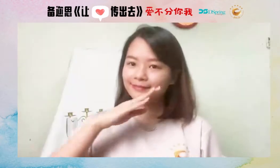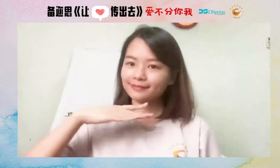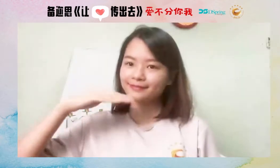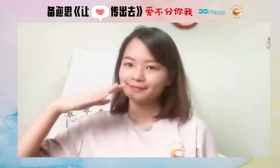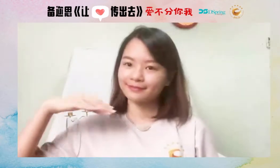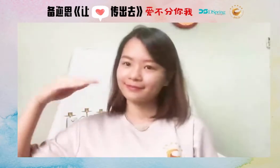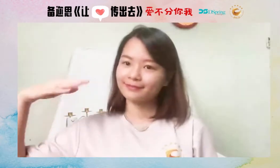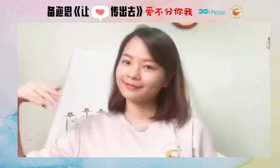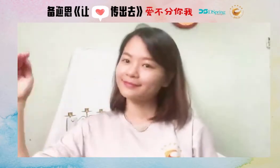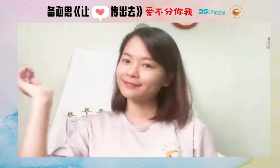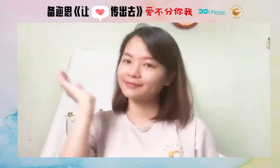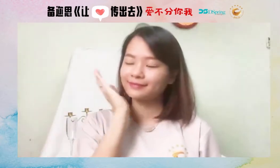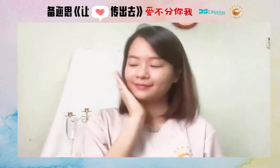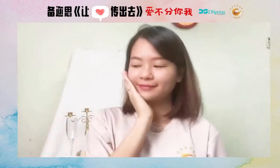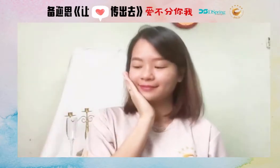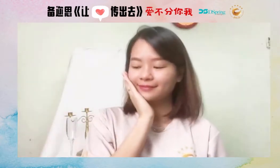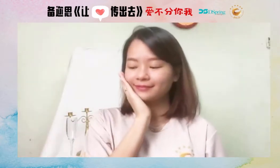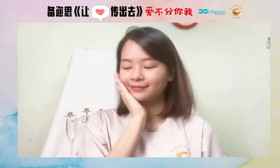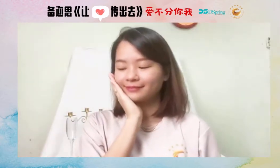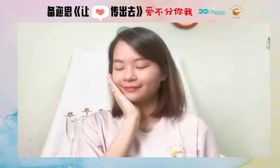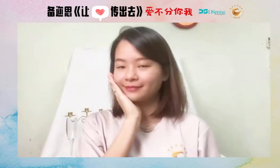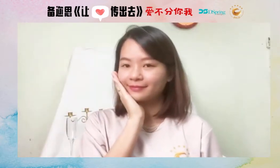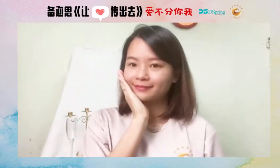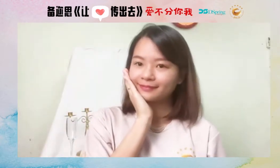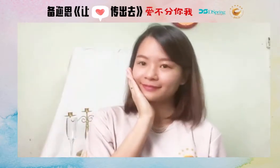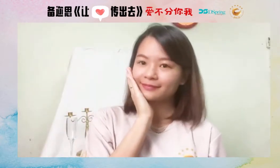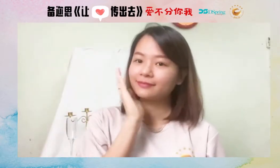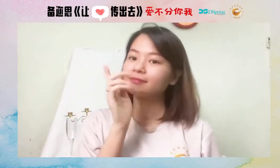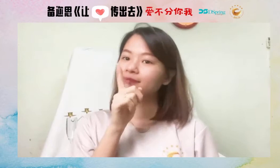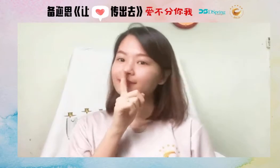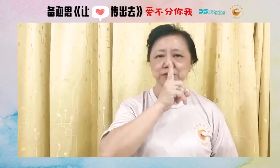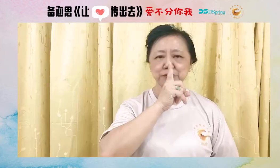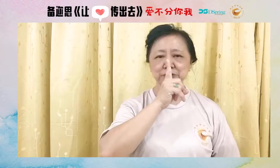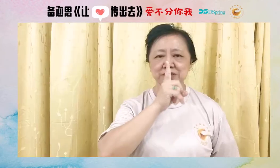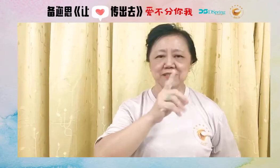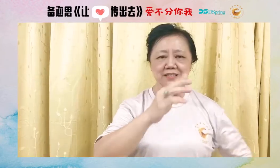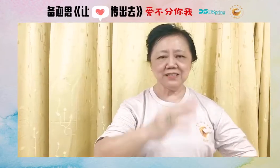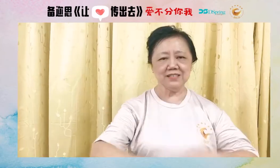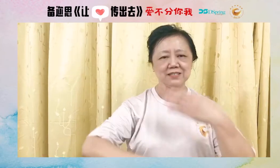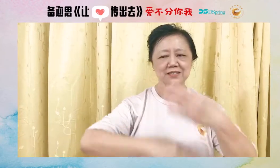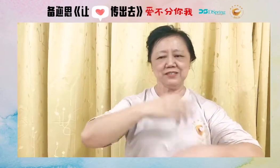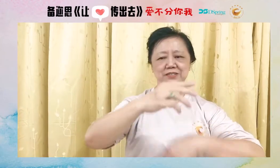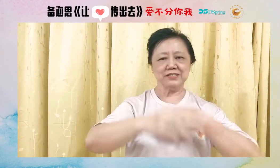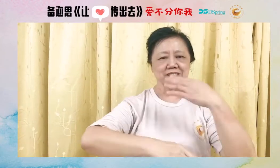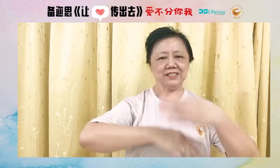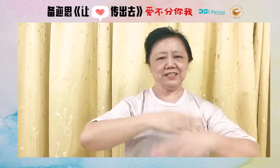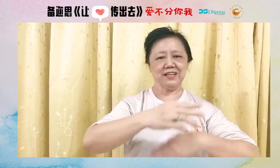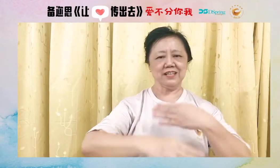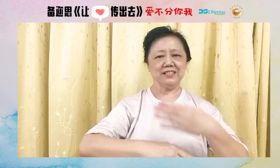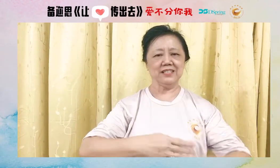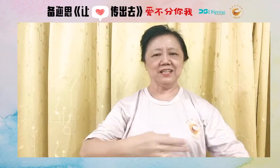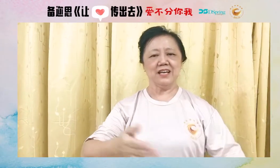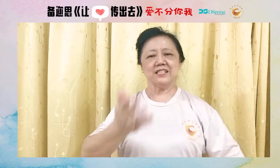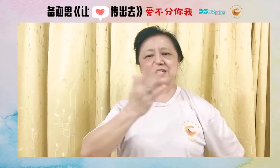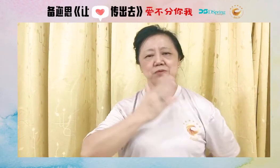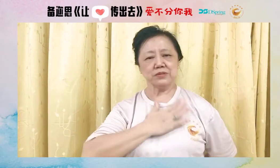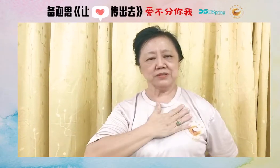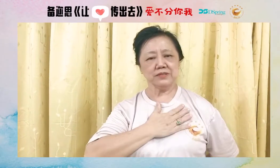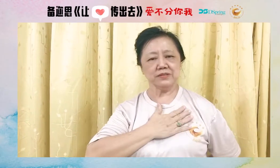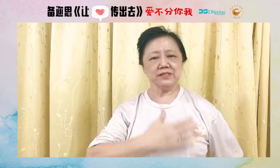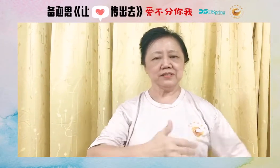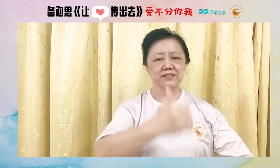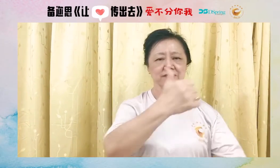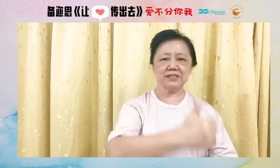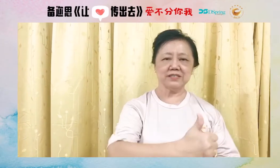你的音符，你的脸，有种无声的语言，叫我